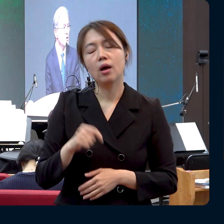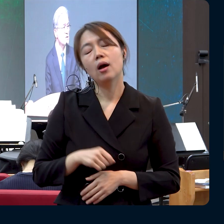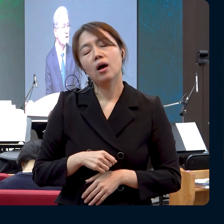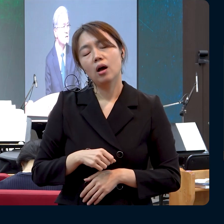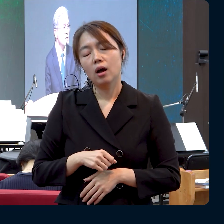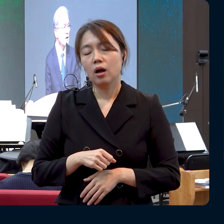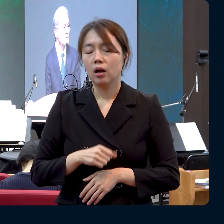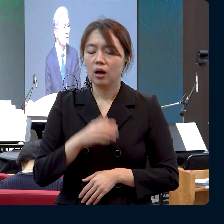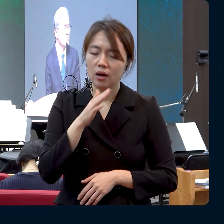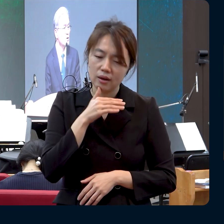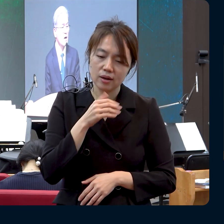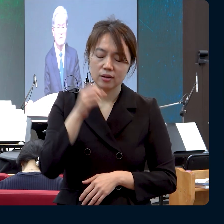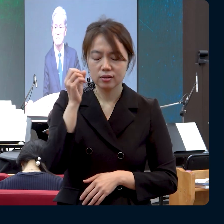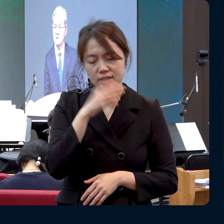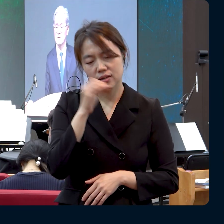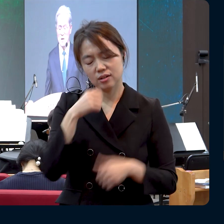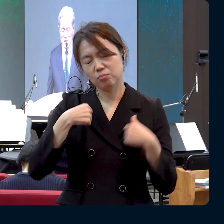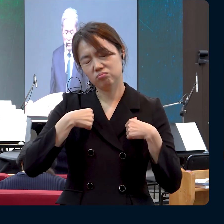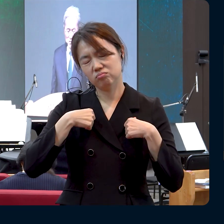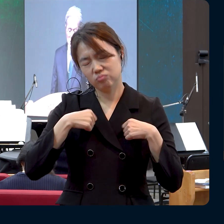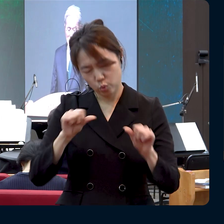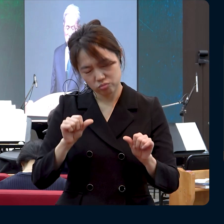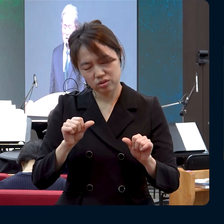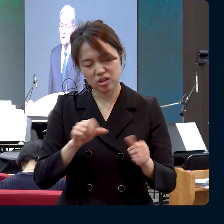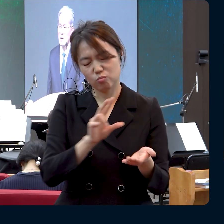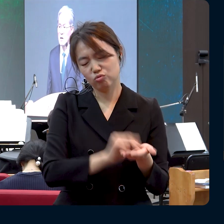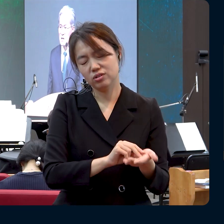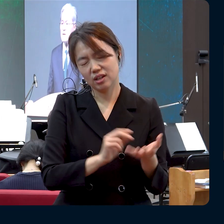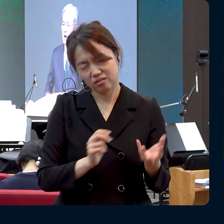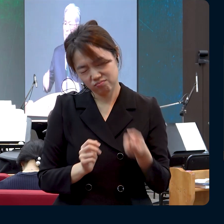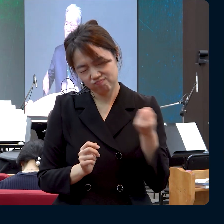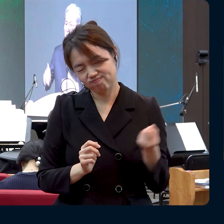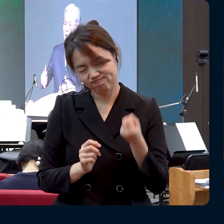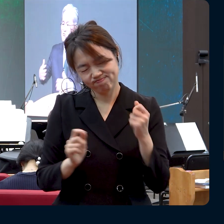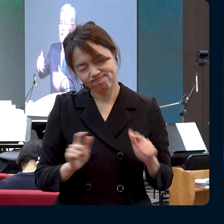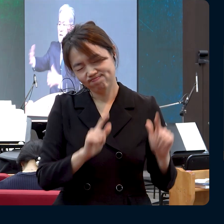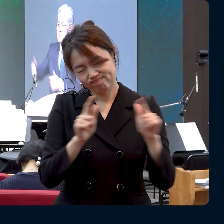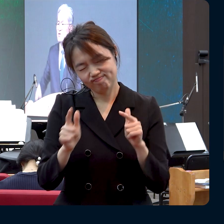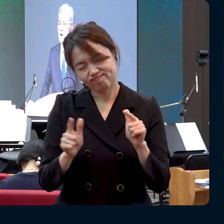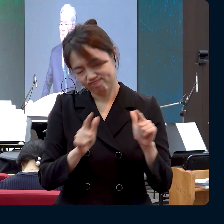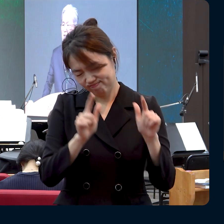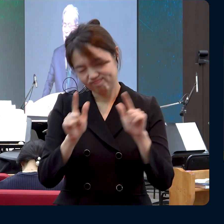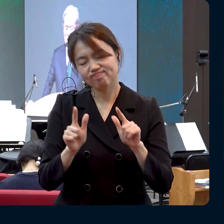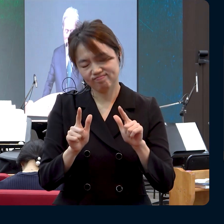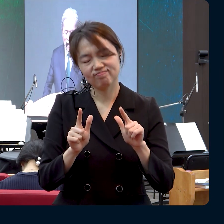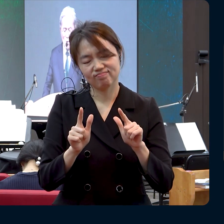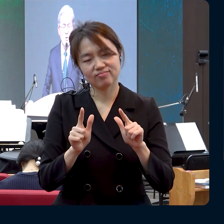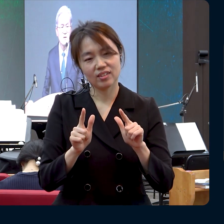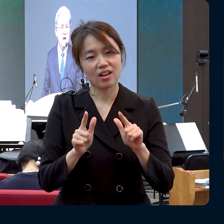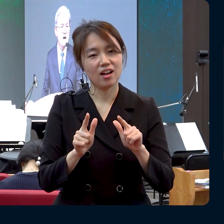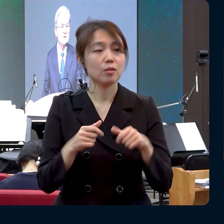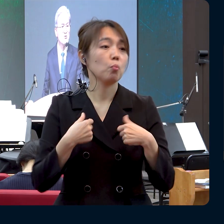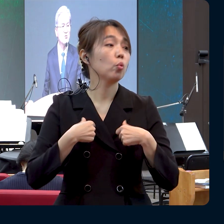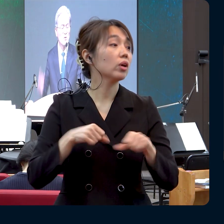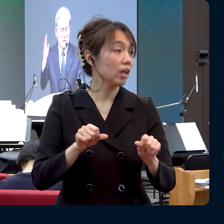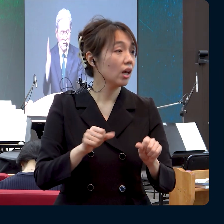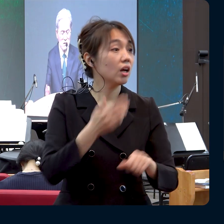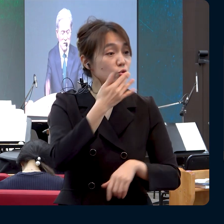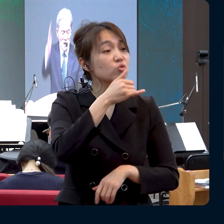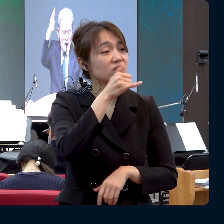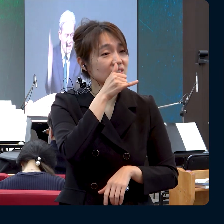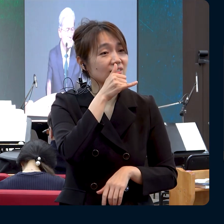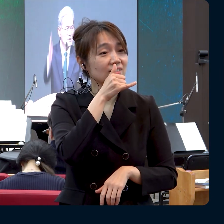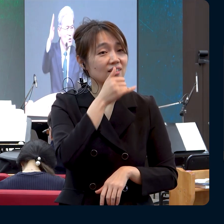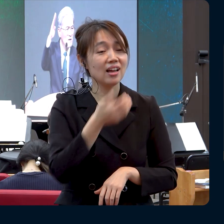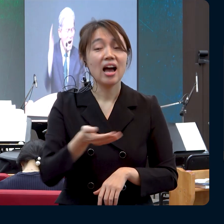가지고 평생 살아야 되나 보다, 이거는 그냥 내가 평생 가지고 가야 되는 문제인가 보다 라고 생각이 들 수도